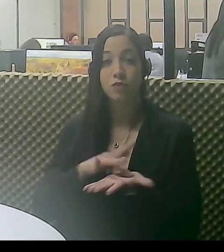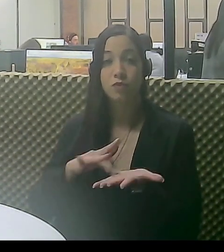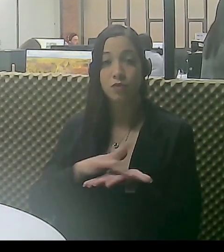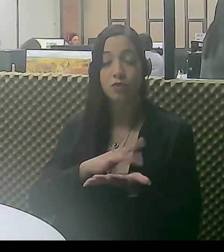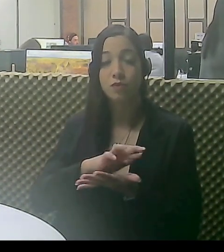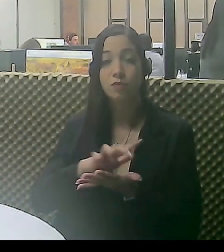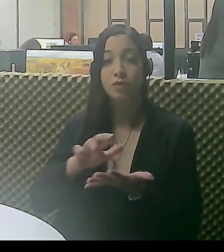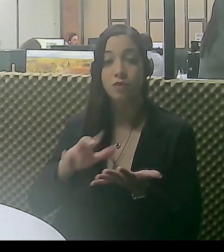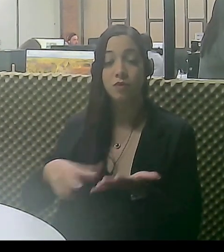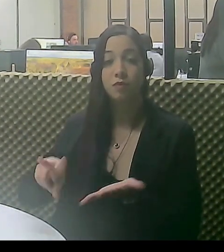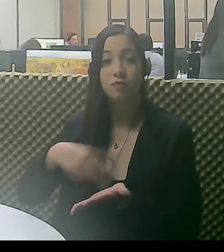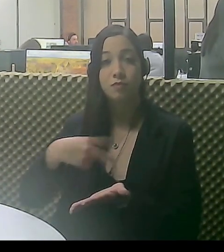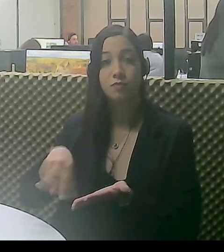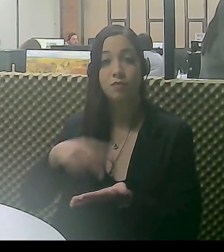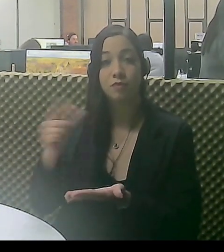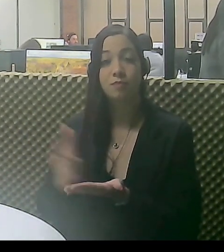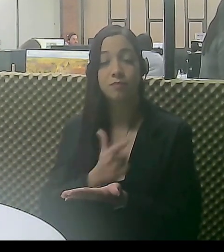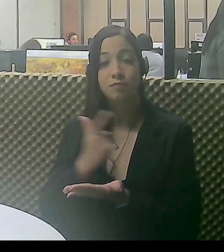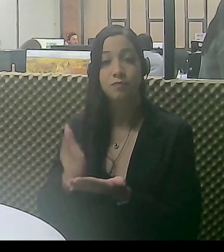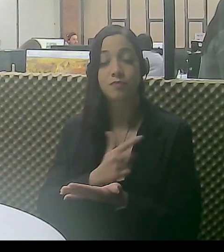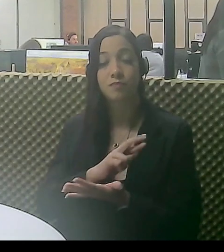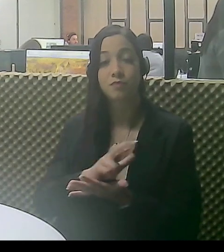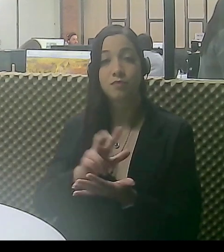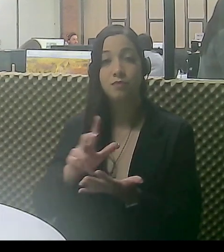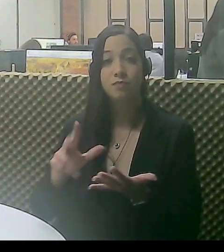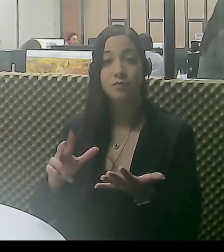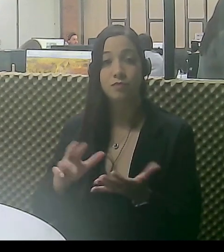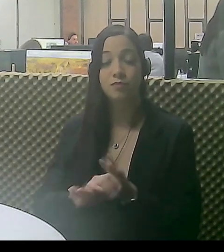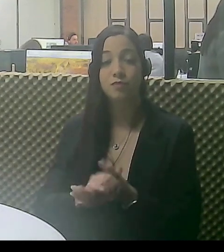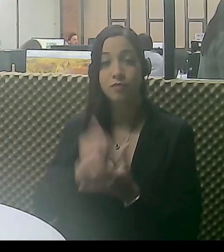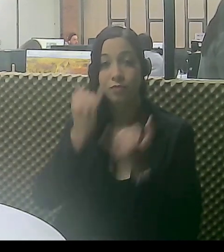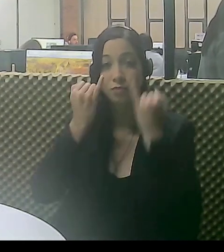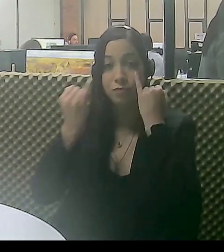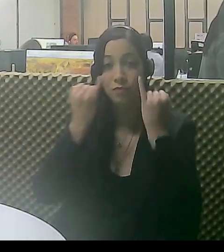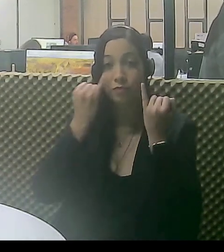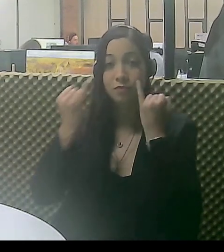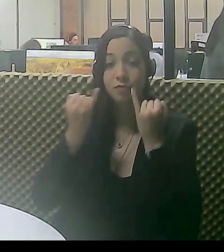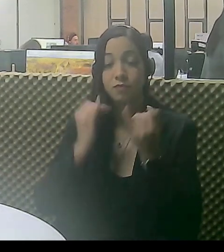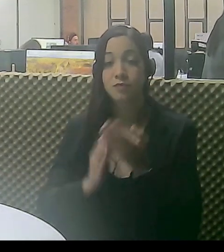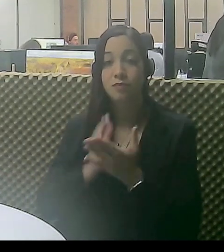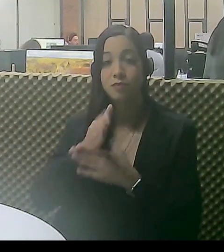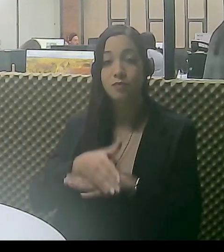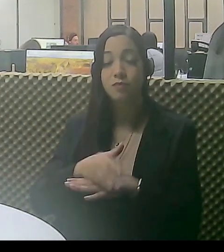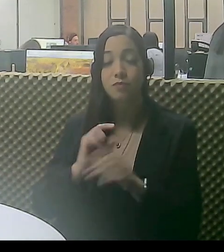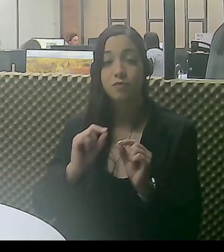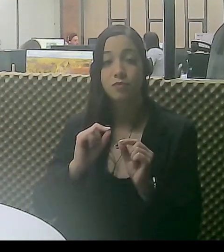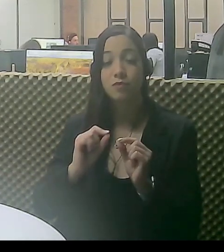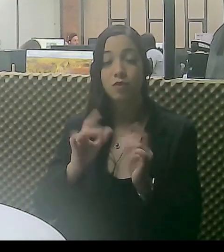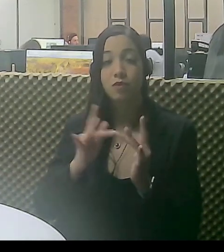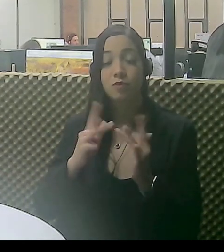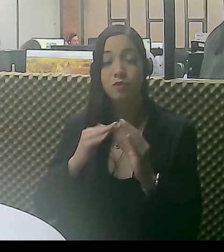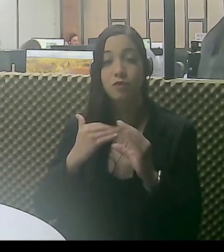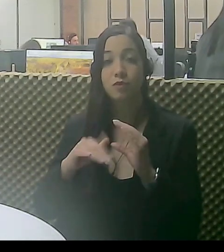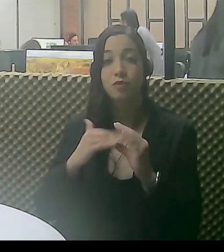etnias, dança, literatura, entre outros. Para mais informações, basta entrar em contato pelo